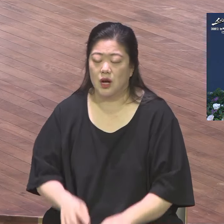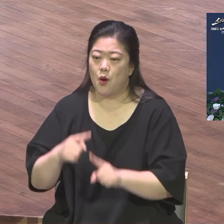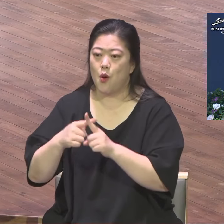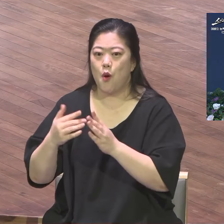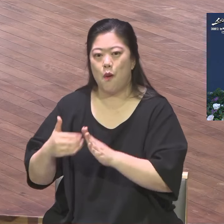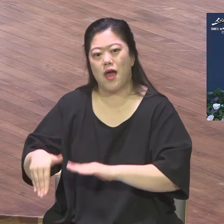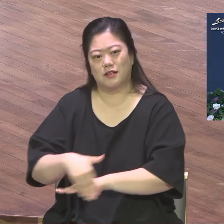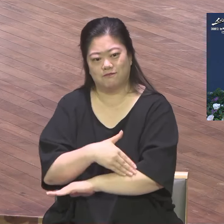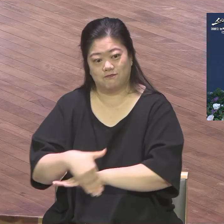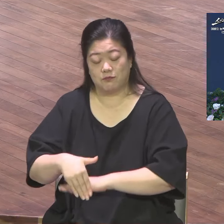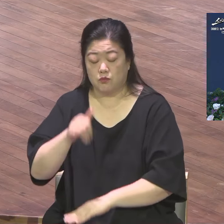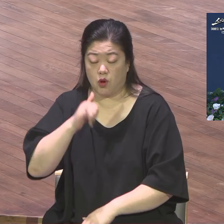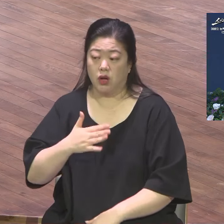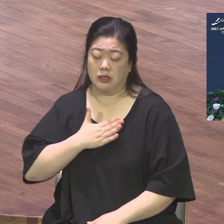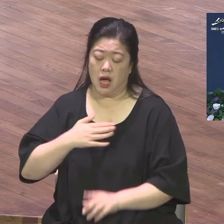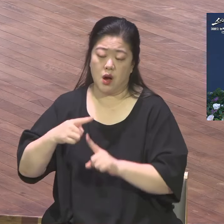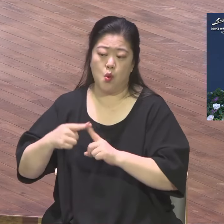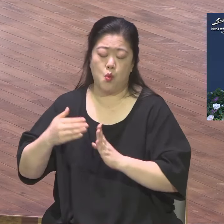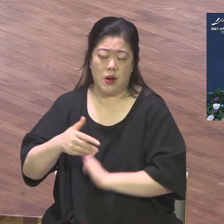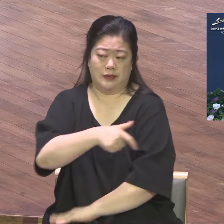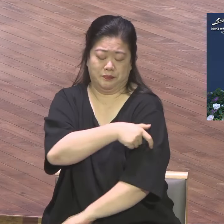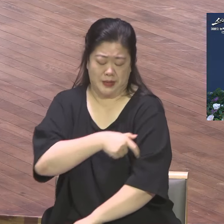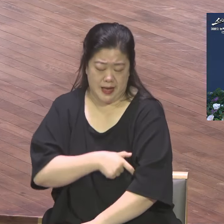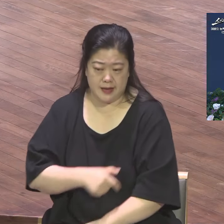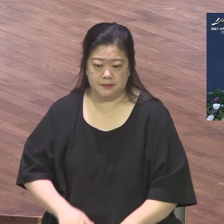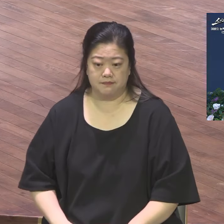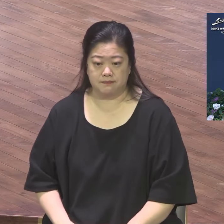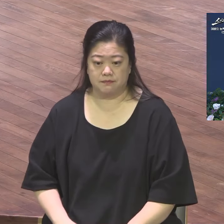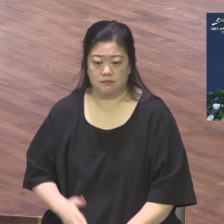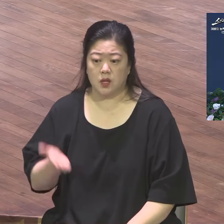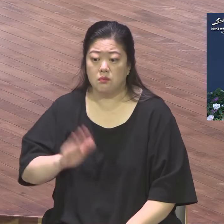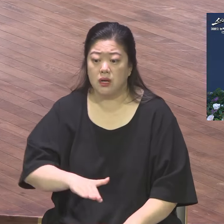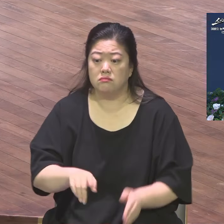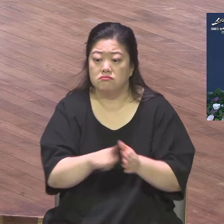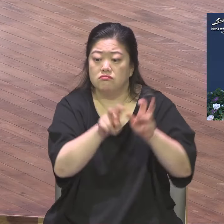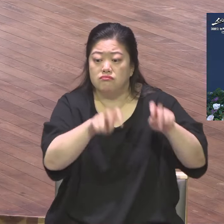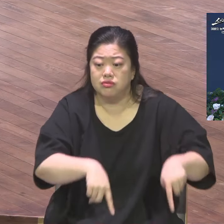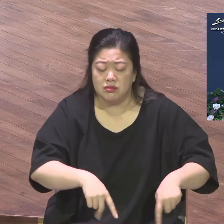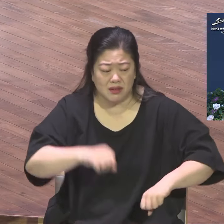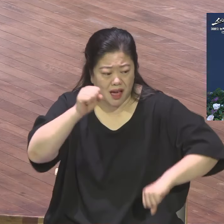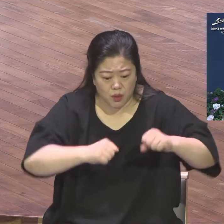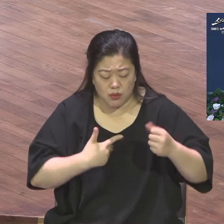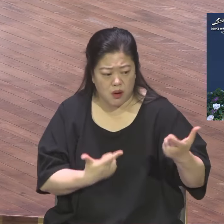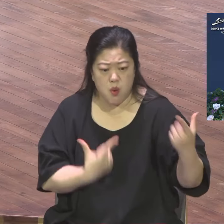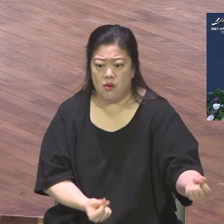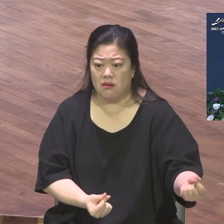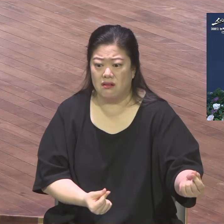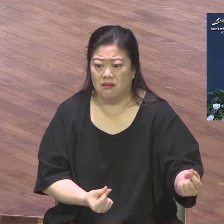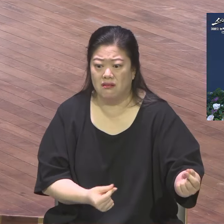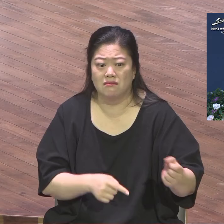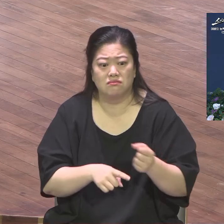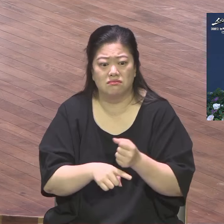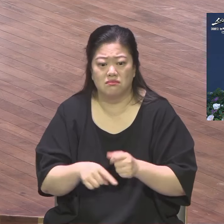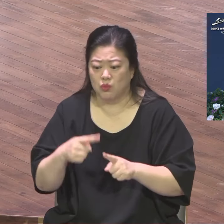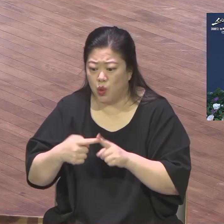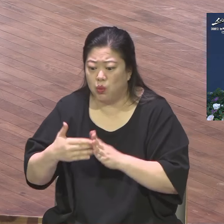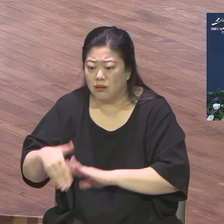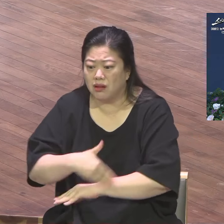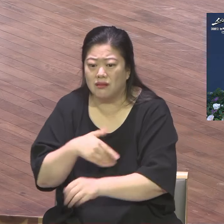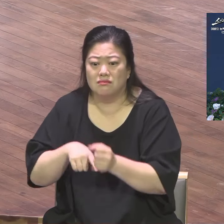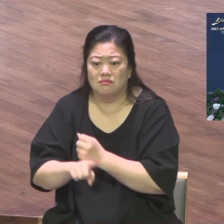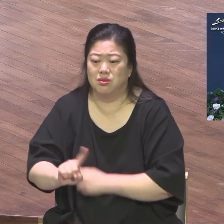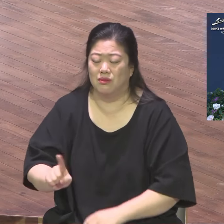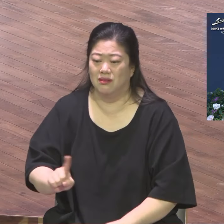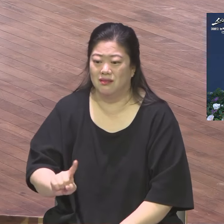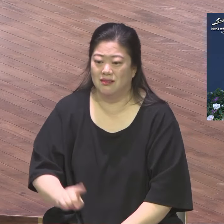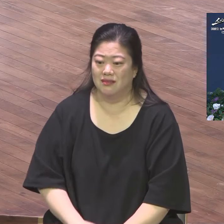불신자들의 종소리 하지요. 구약 시대뿐만 아니라 신약 시대에